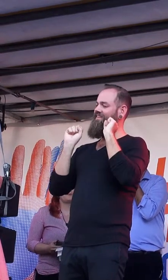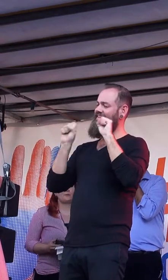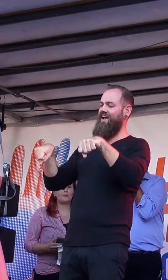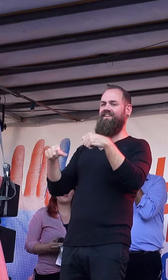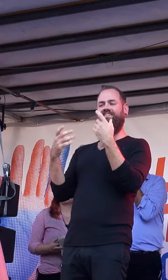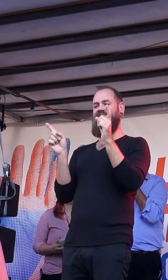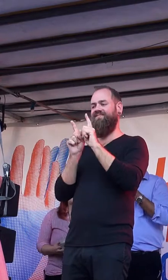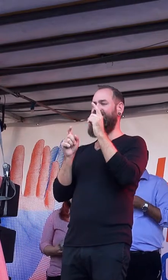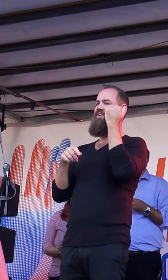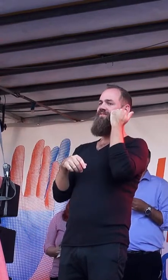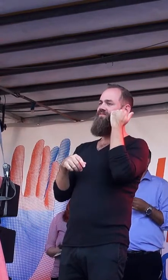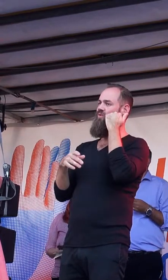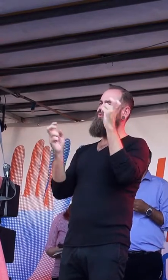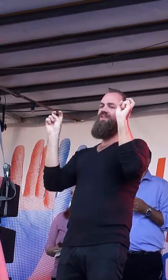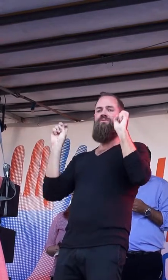ermöglicht.